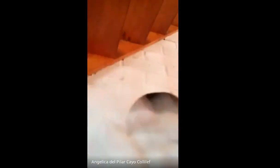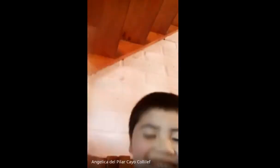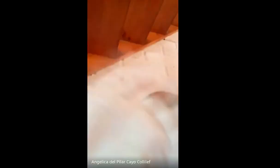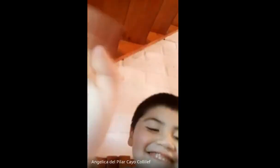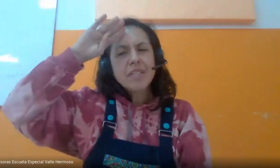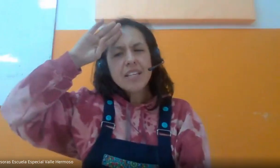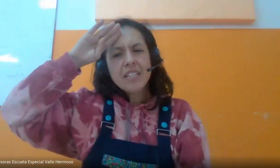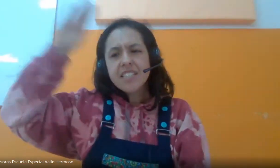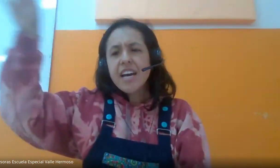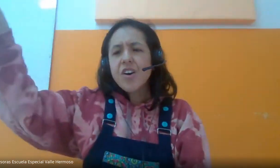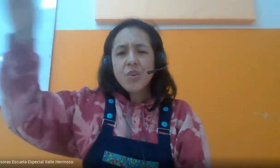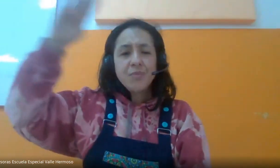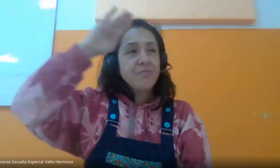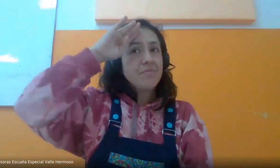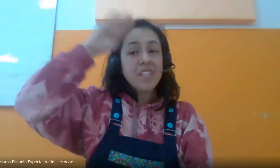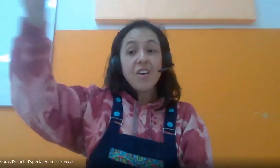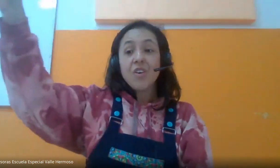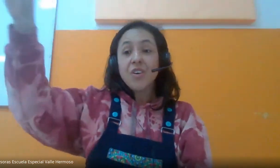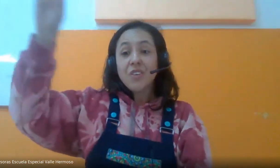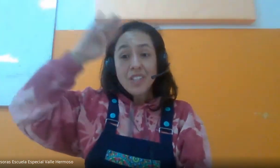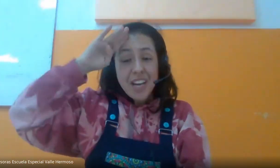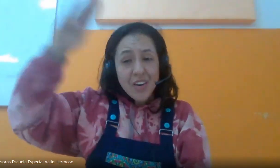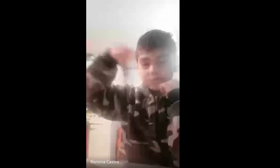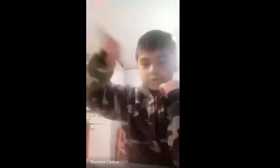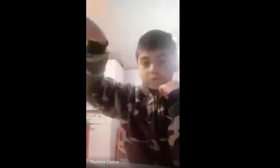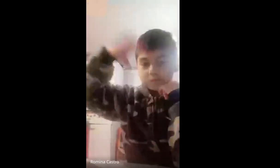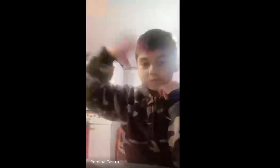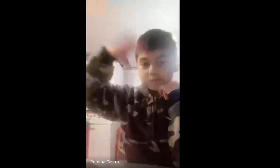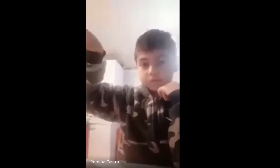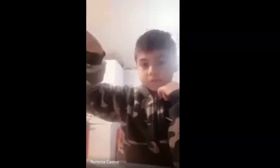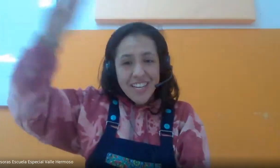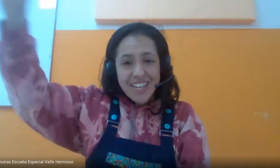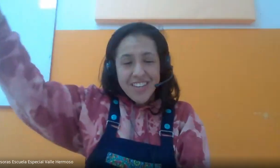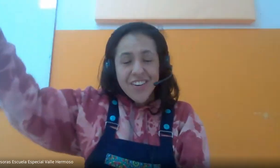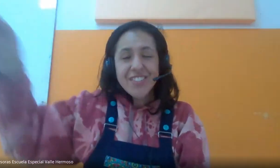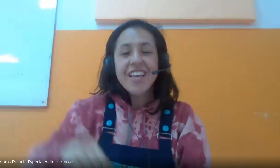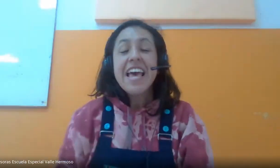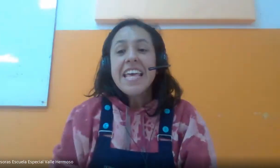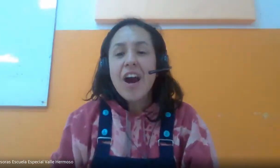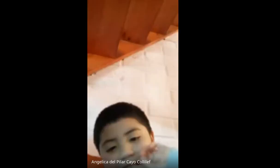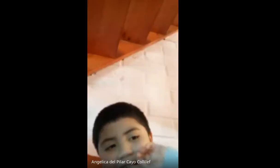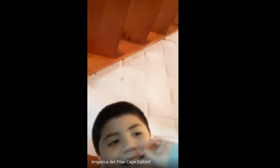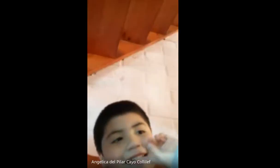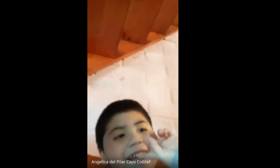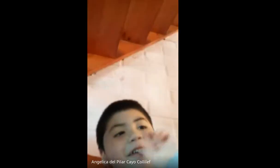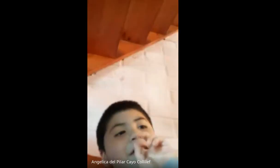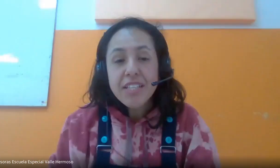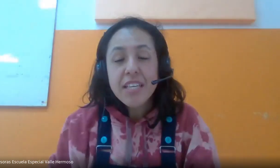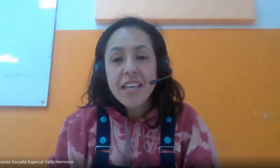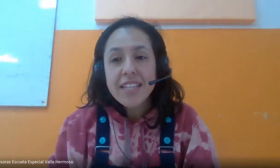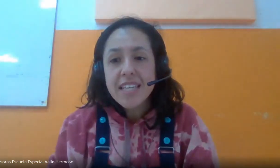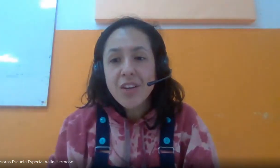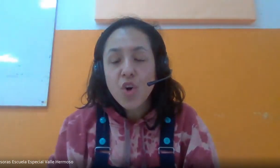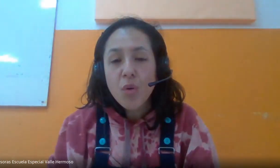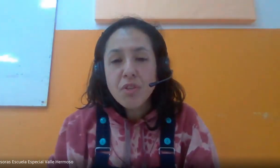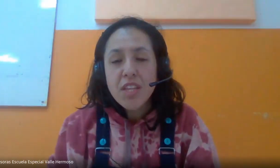17.300. Ahora vamos a decir chao. Chao. Chao, niños. Chao, niños. Y ahora, miren, les voy a enseñar a decir cómo se